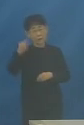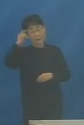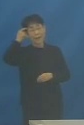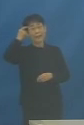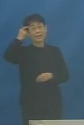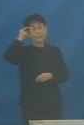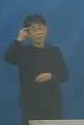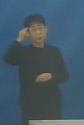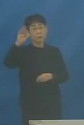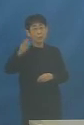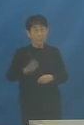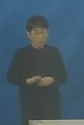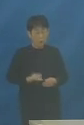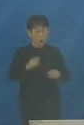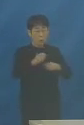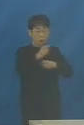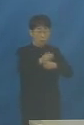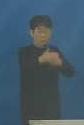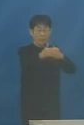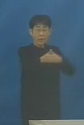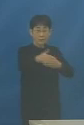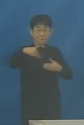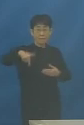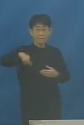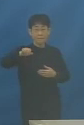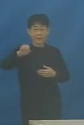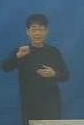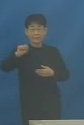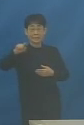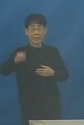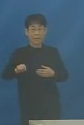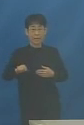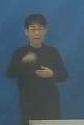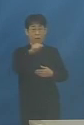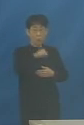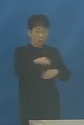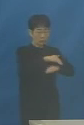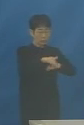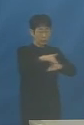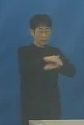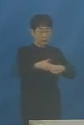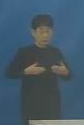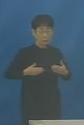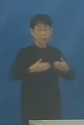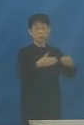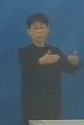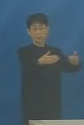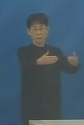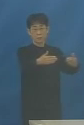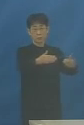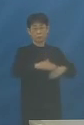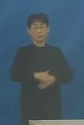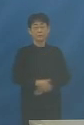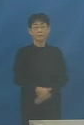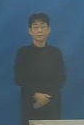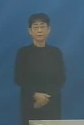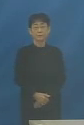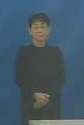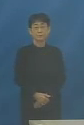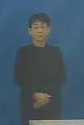透明はパイ座でありますのでこういうスキームで進めていくことにいたしたいと思います